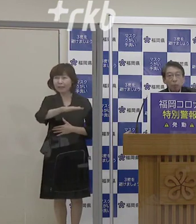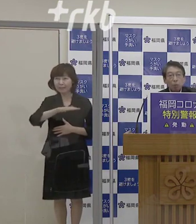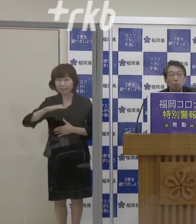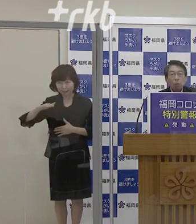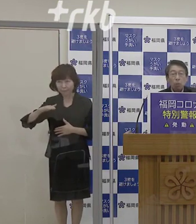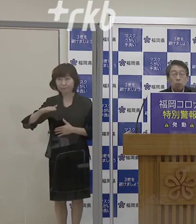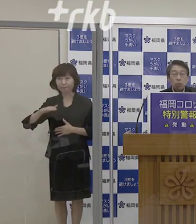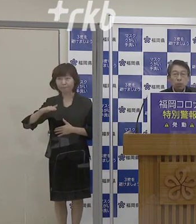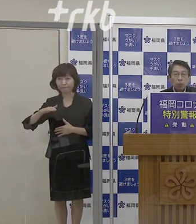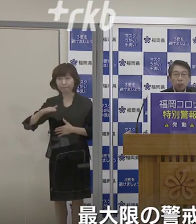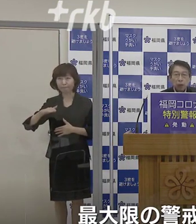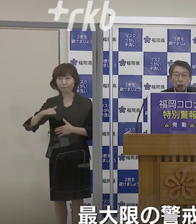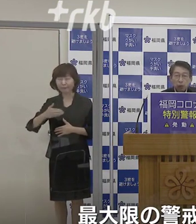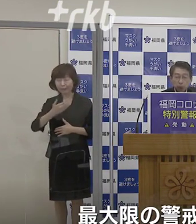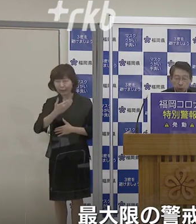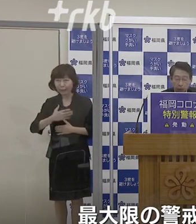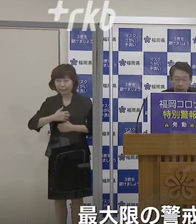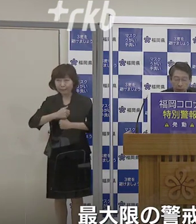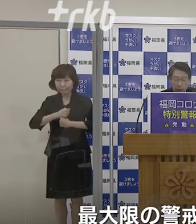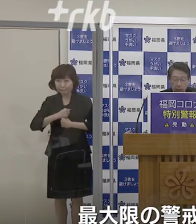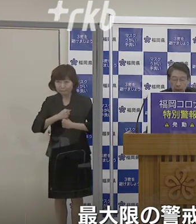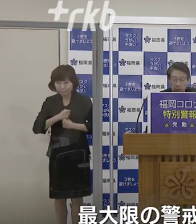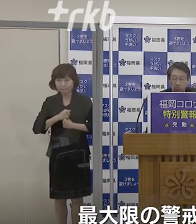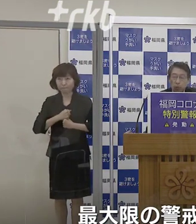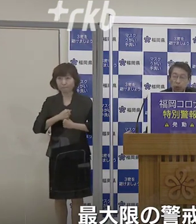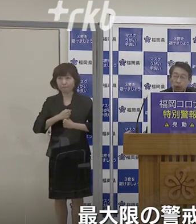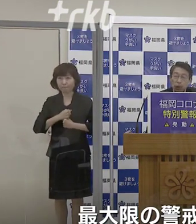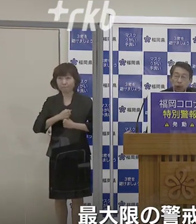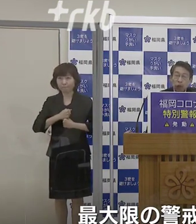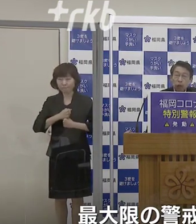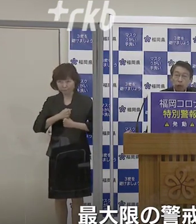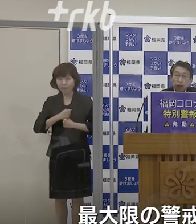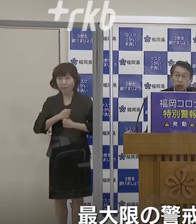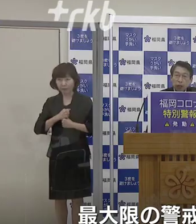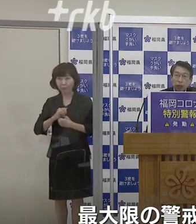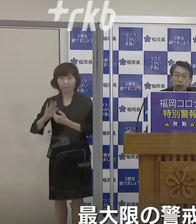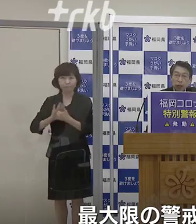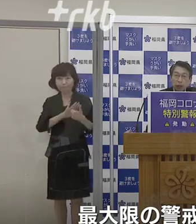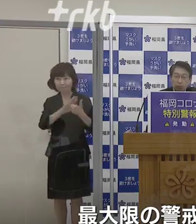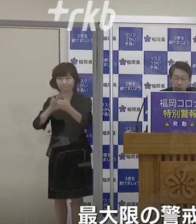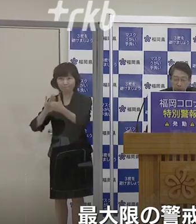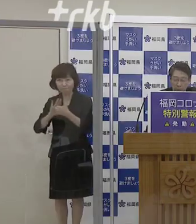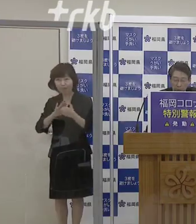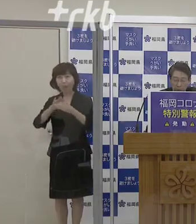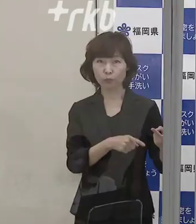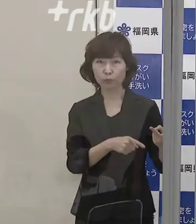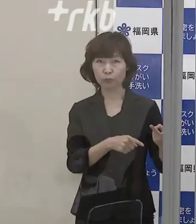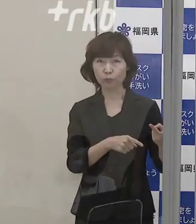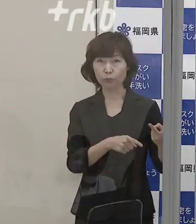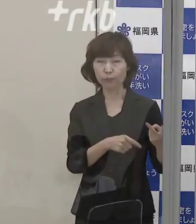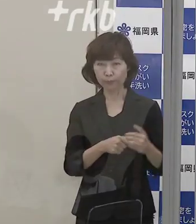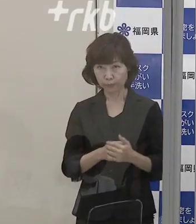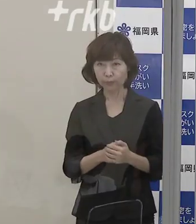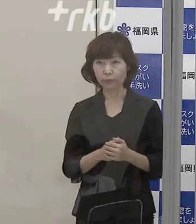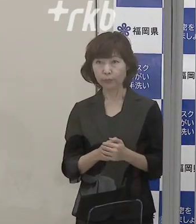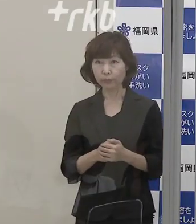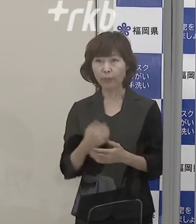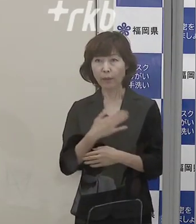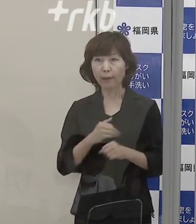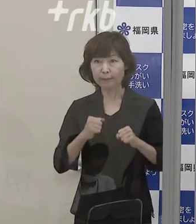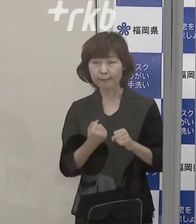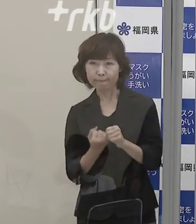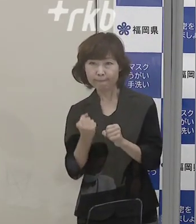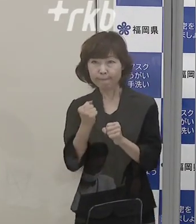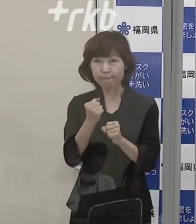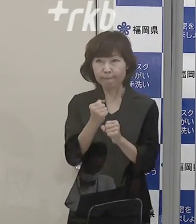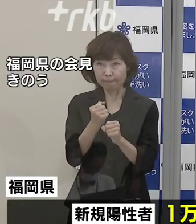最大限の警戒感を持って感染防止対策を徹底していただき、 福岡県